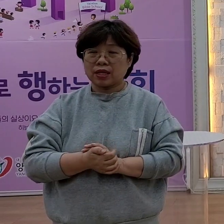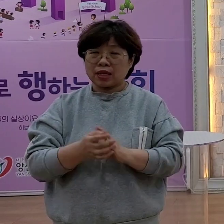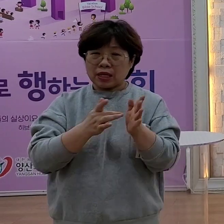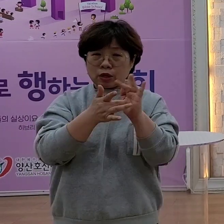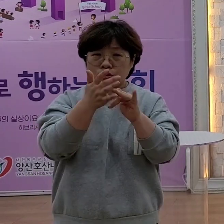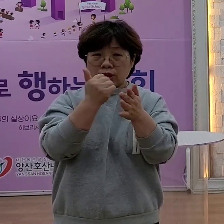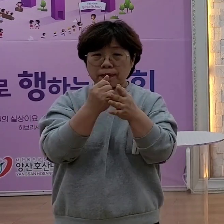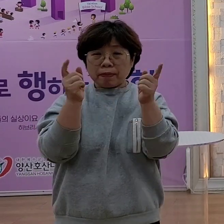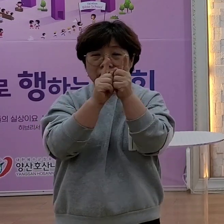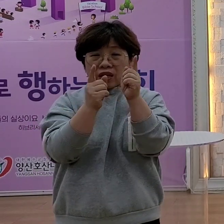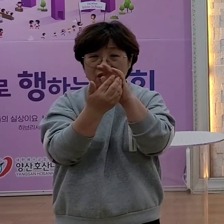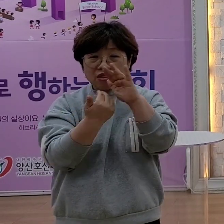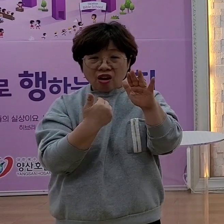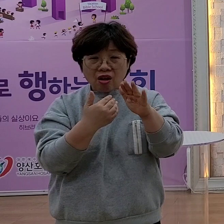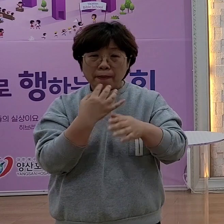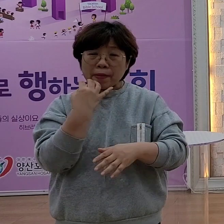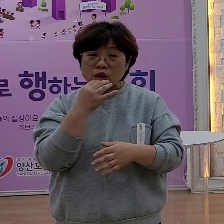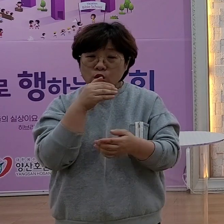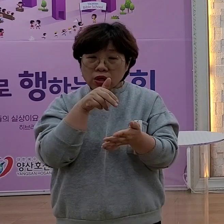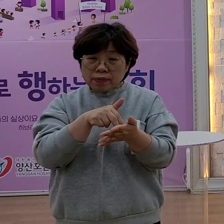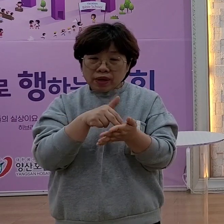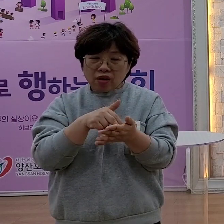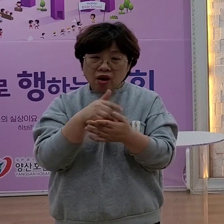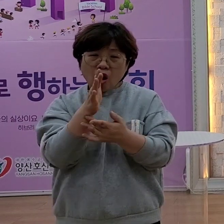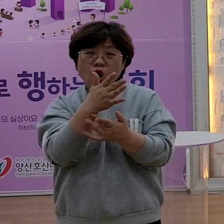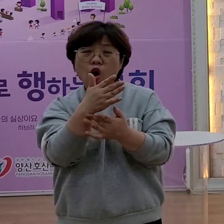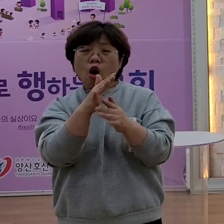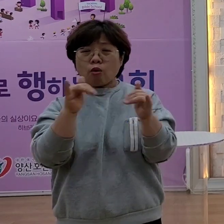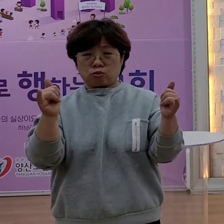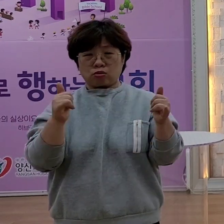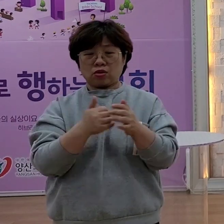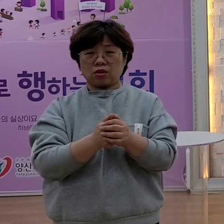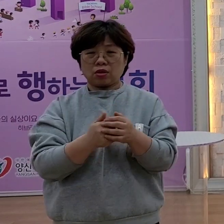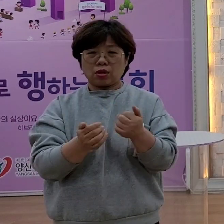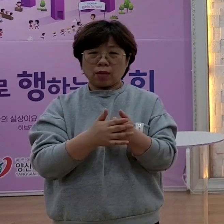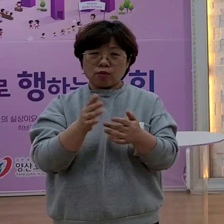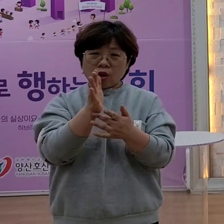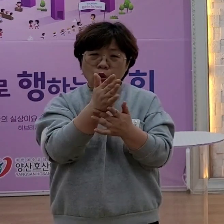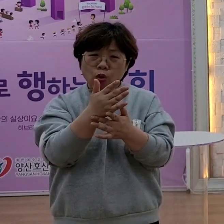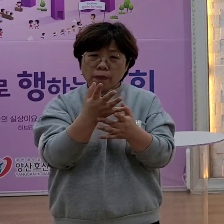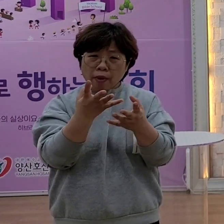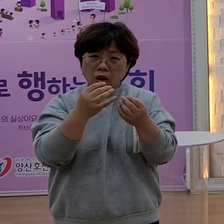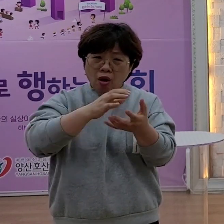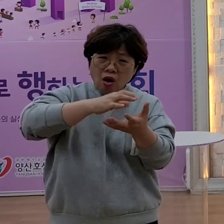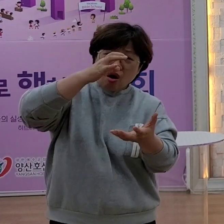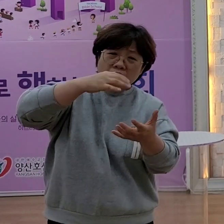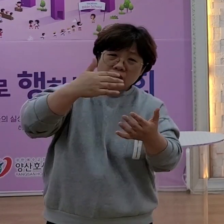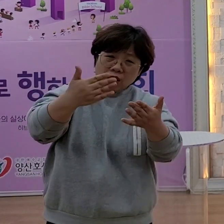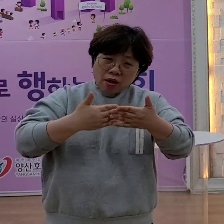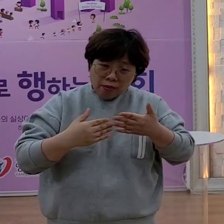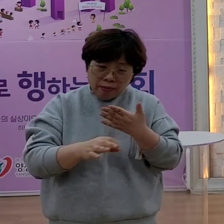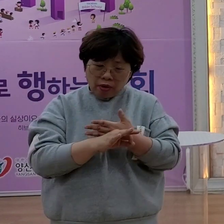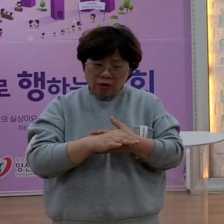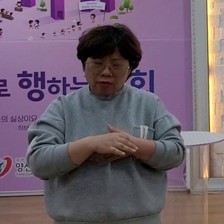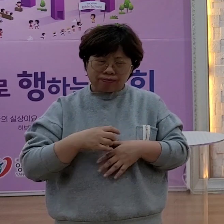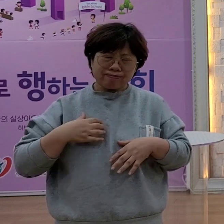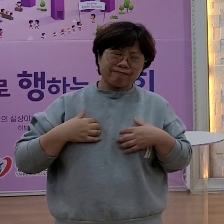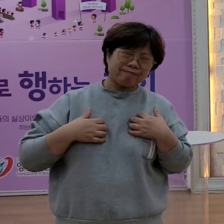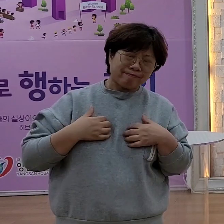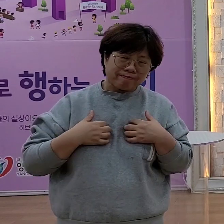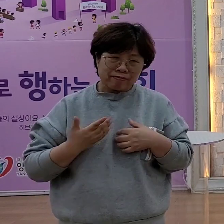어부였지 않습니까? 그가 어떤 인생이었죠? 고기를 많이 잡으면 막 기분이